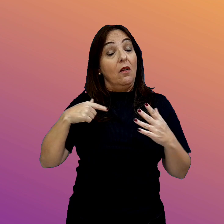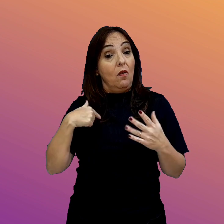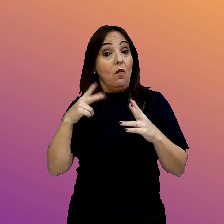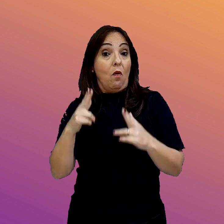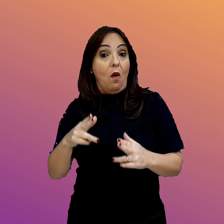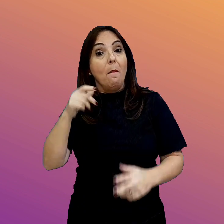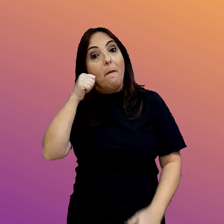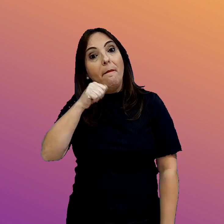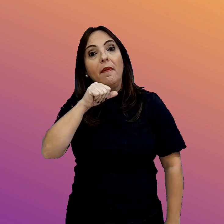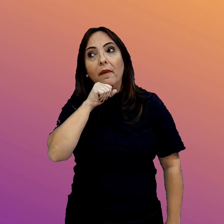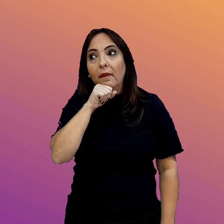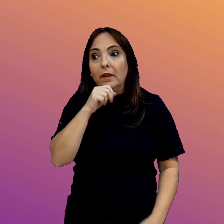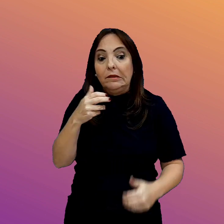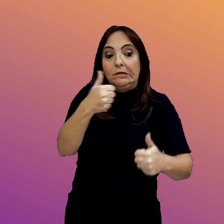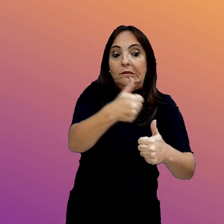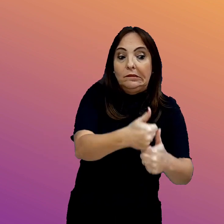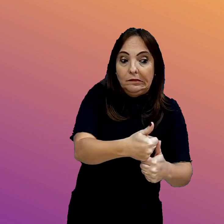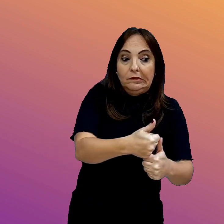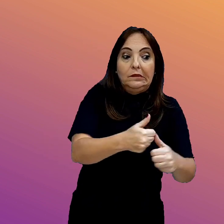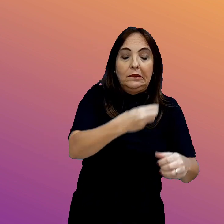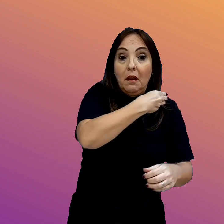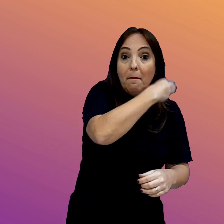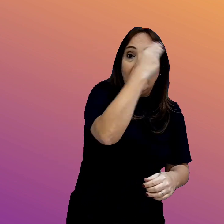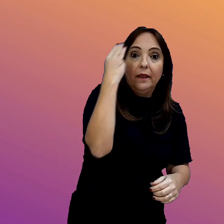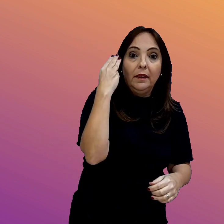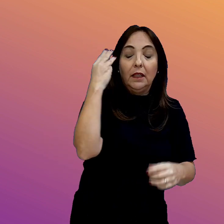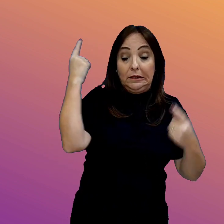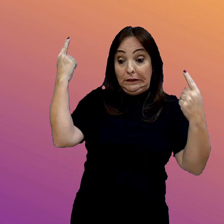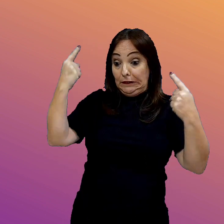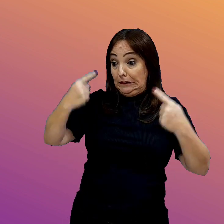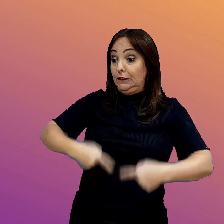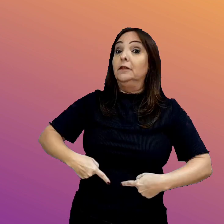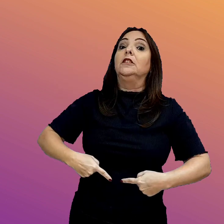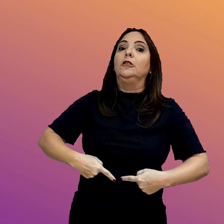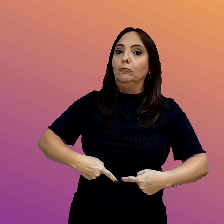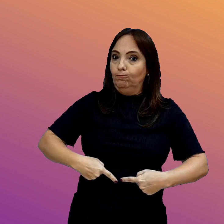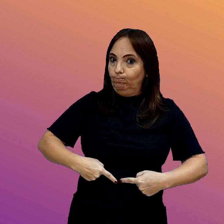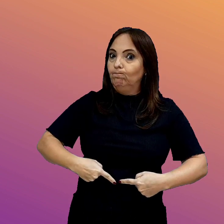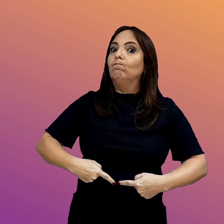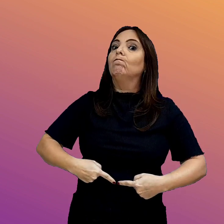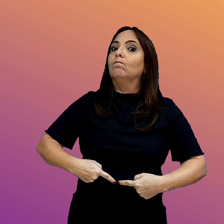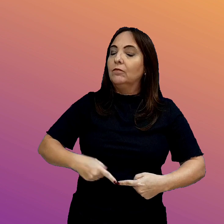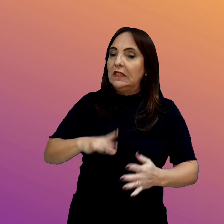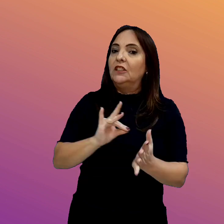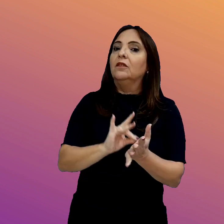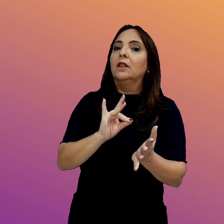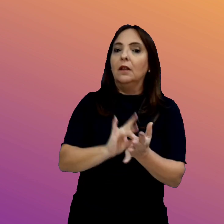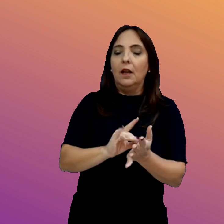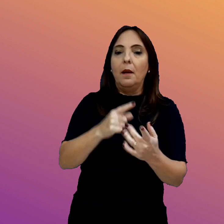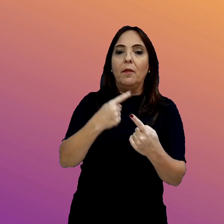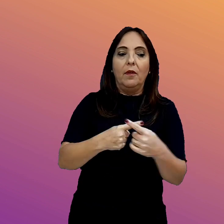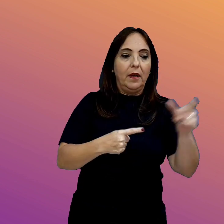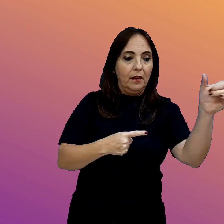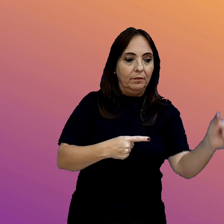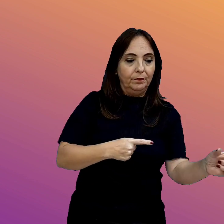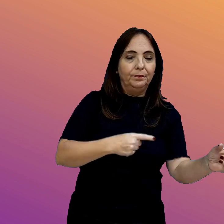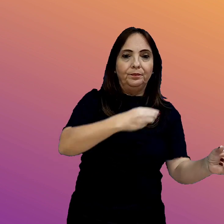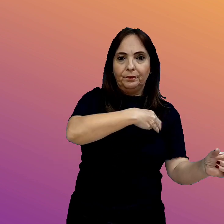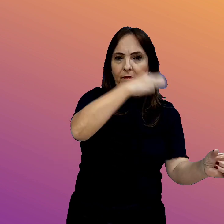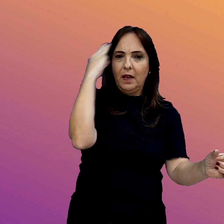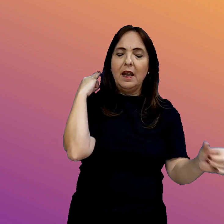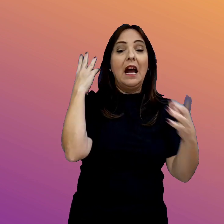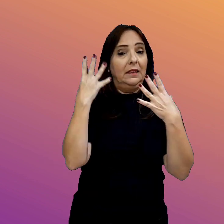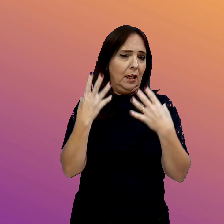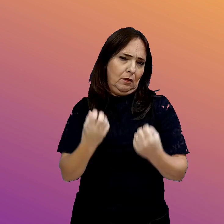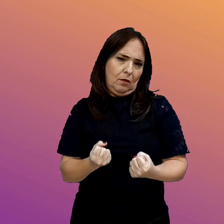lugar dessa menina, o desafio que ela teve, que ela passou, aceitou